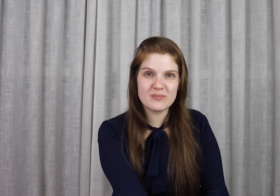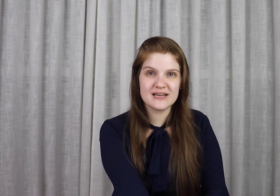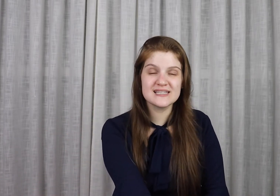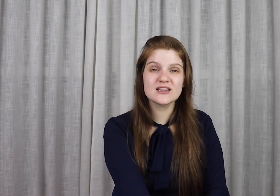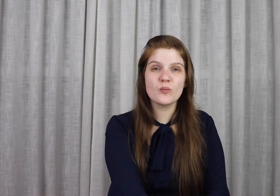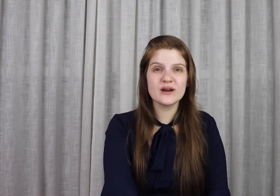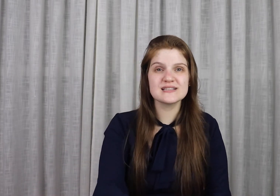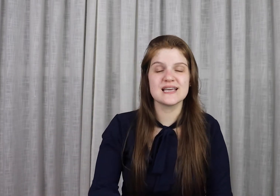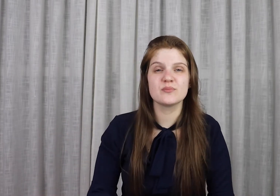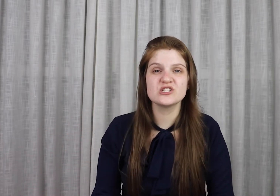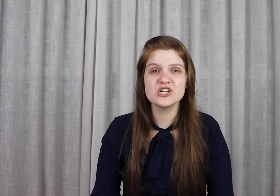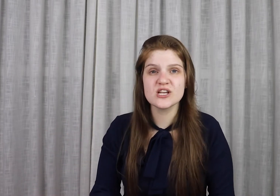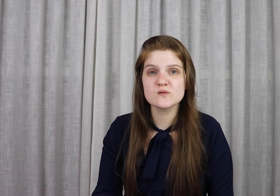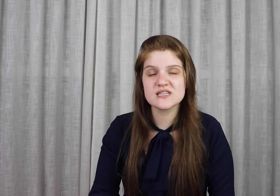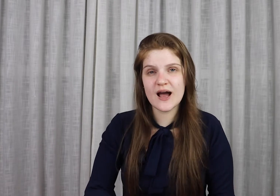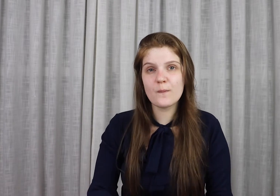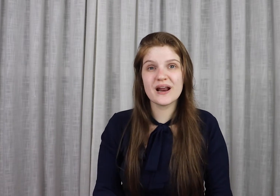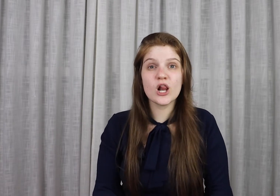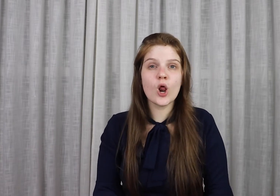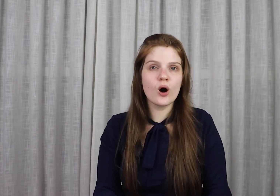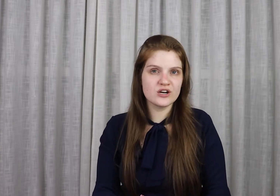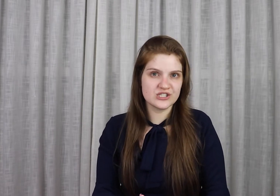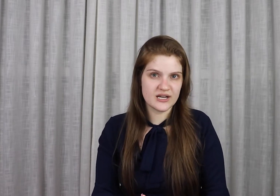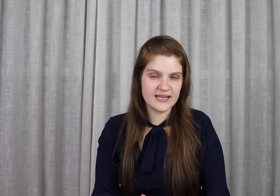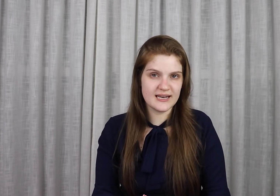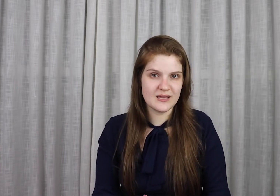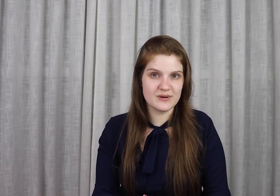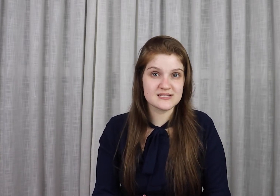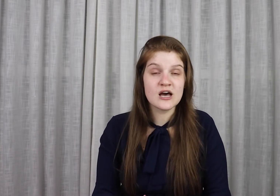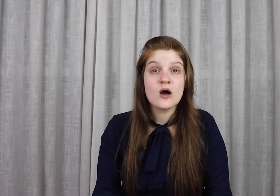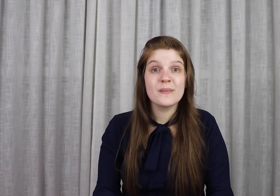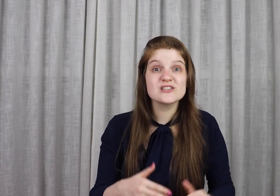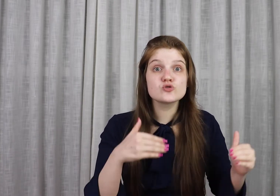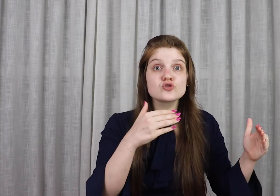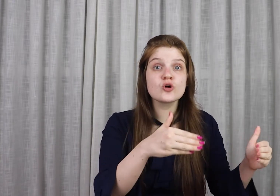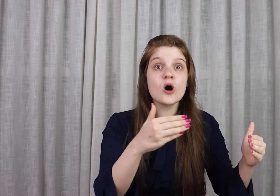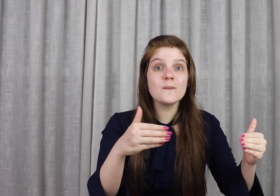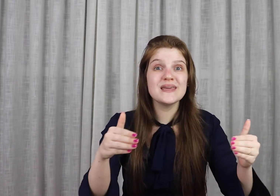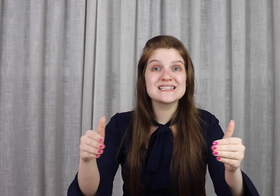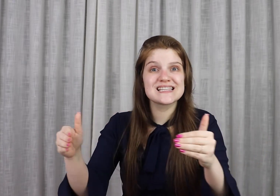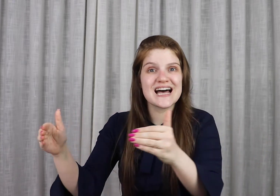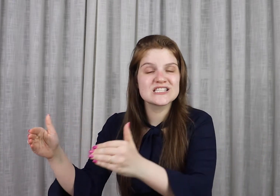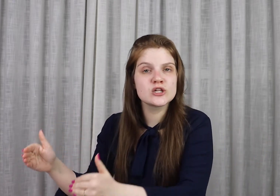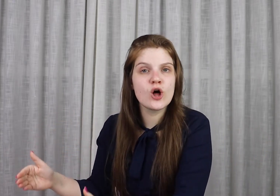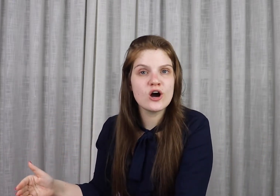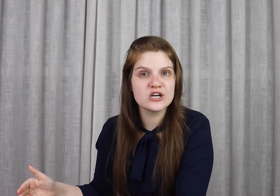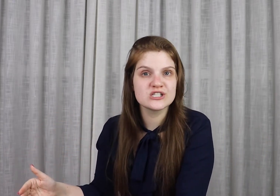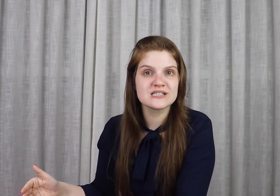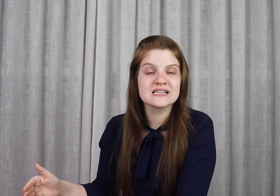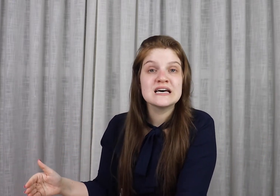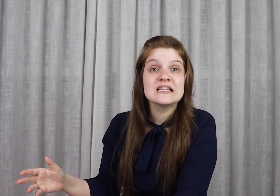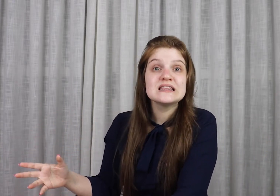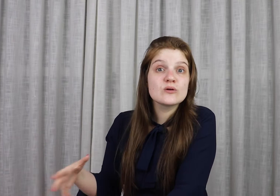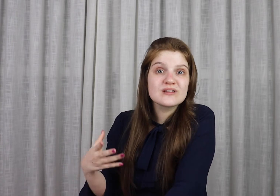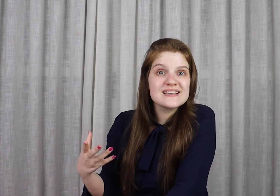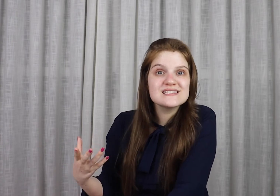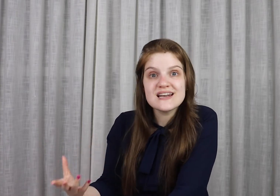Libras. Então, por exemplo, a gente tem um sinal para loja em Libras, mas os nomes das lojas não têm